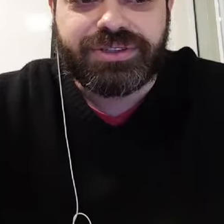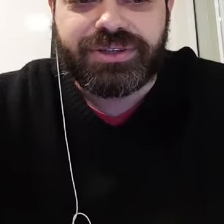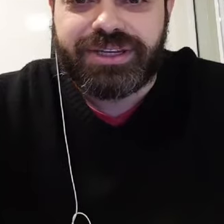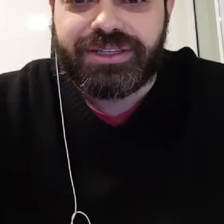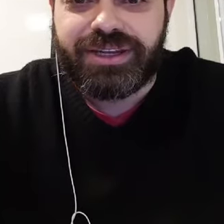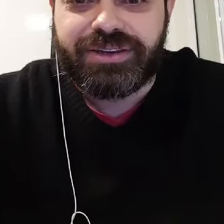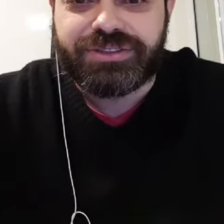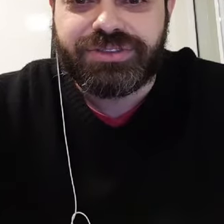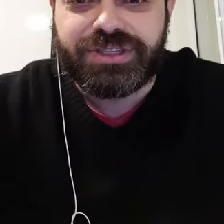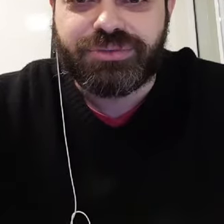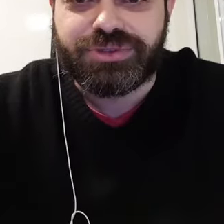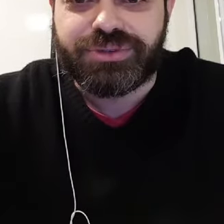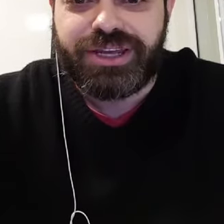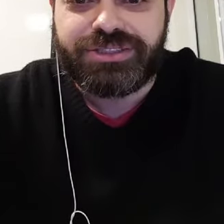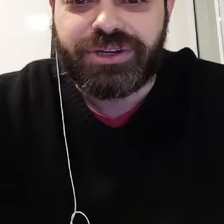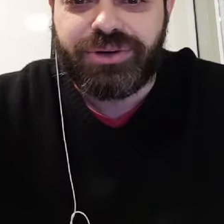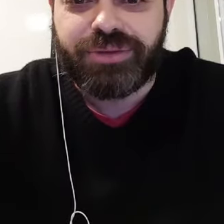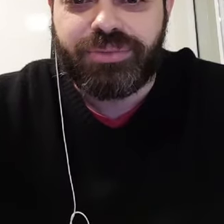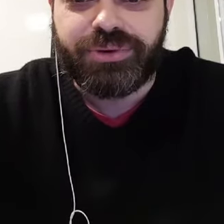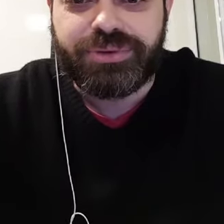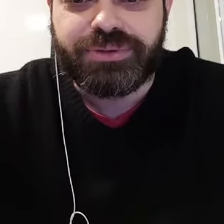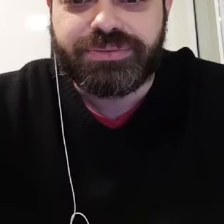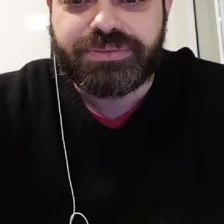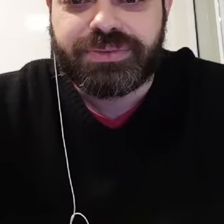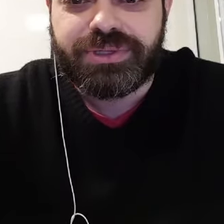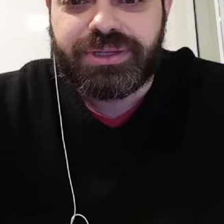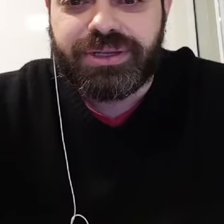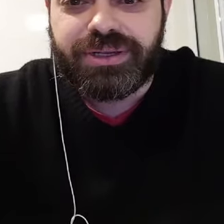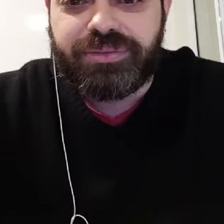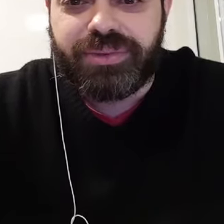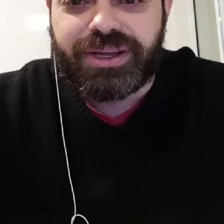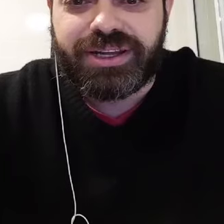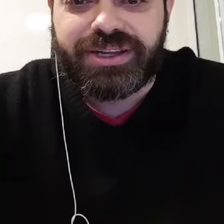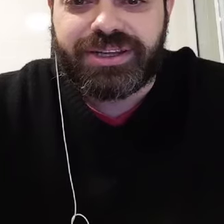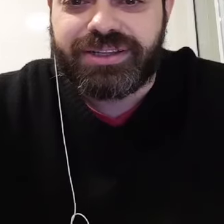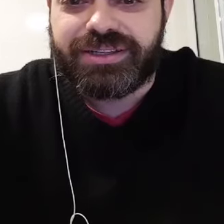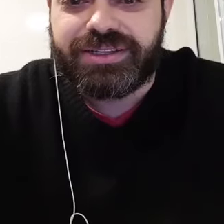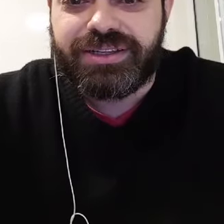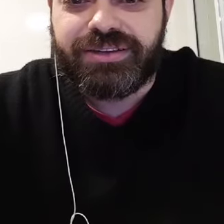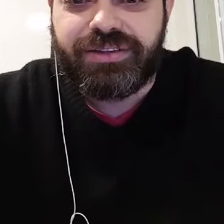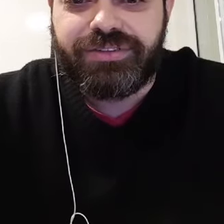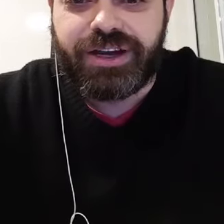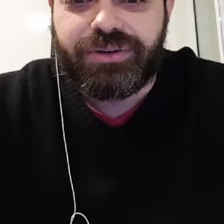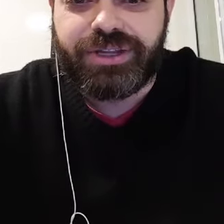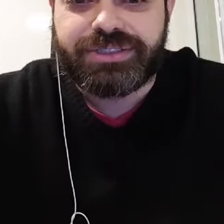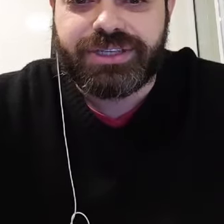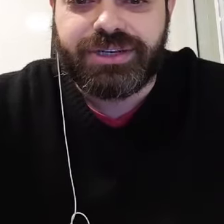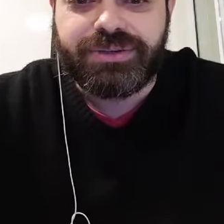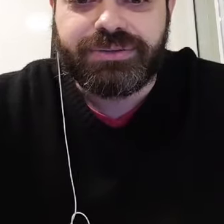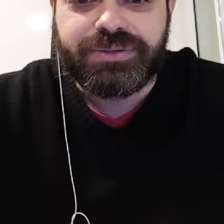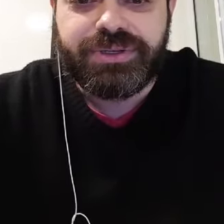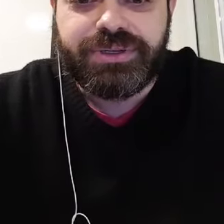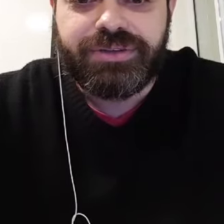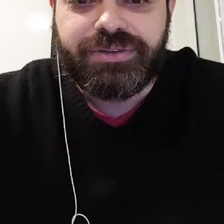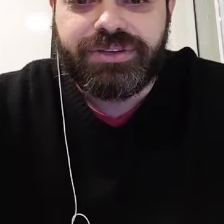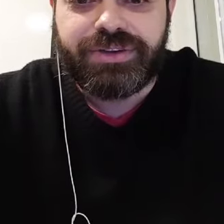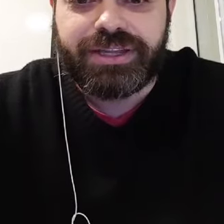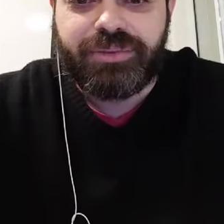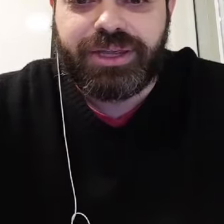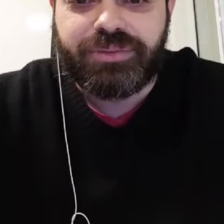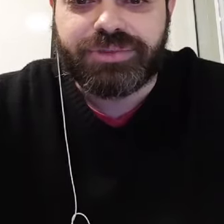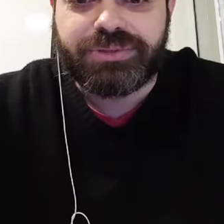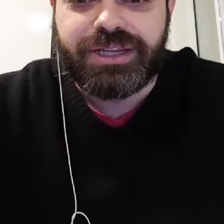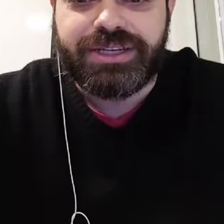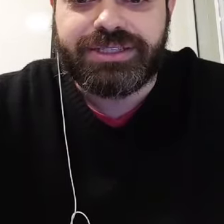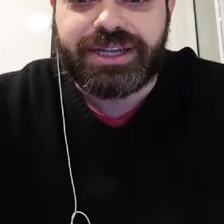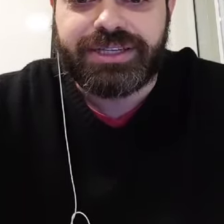O pessoal está entrando. Nós fizemos um teste agora há pouco para verificar a conexão, verificar